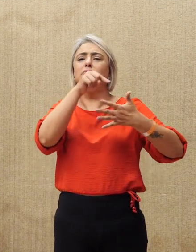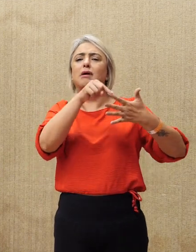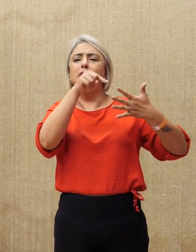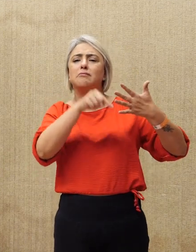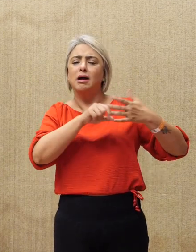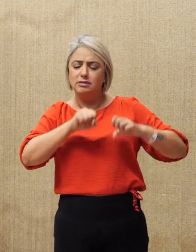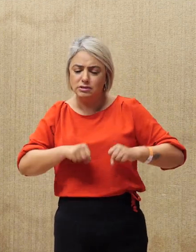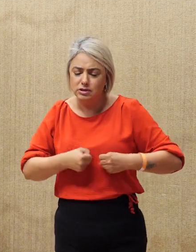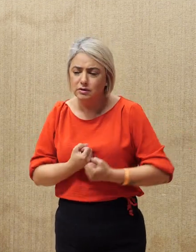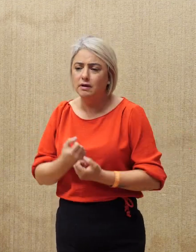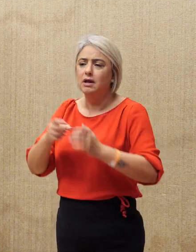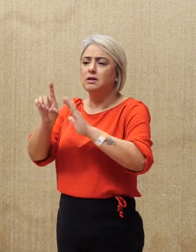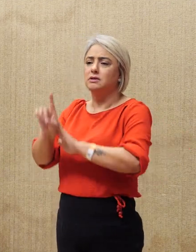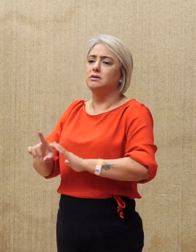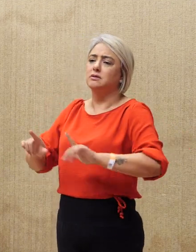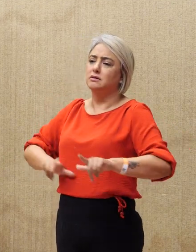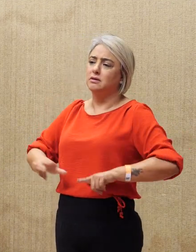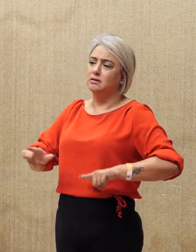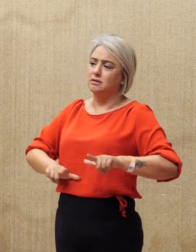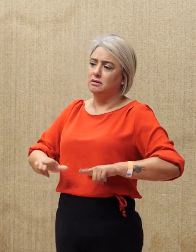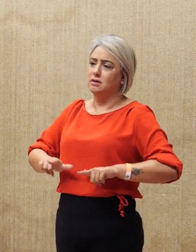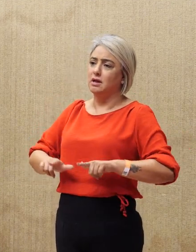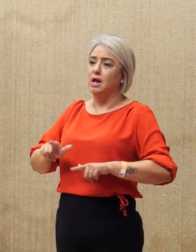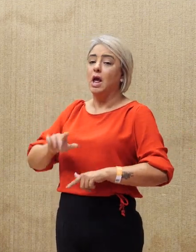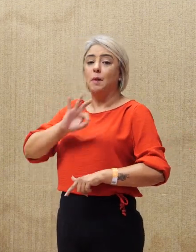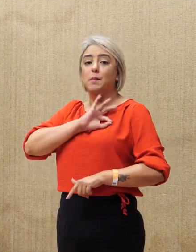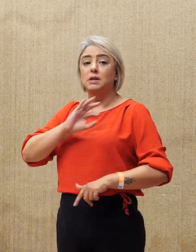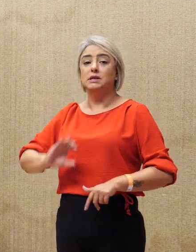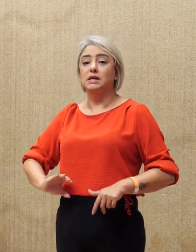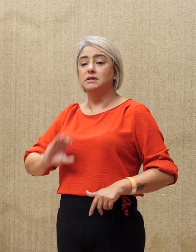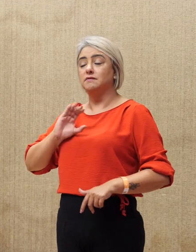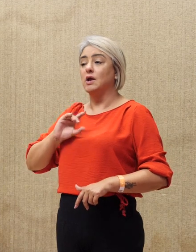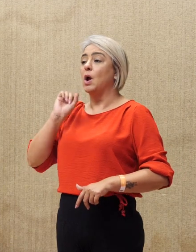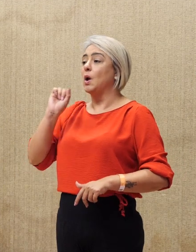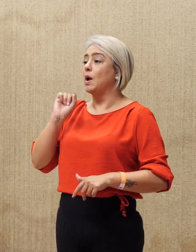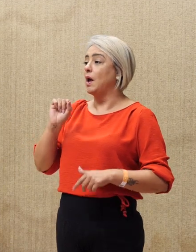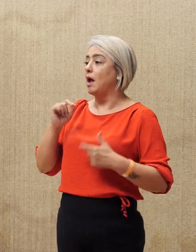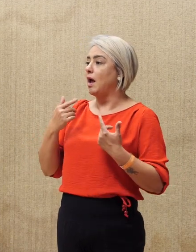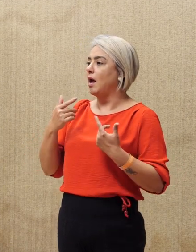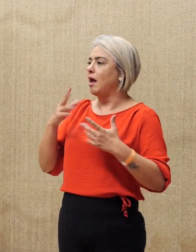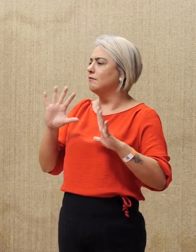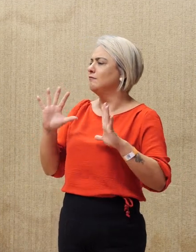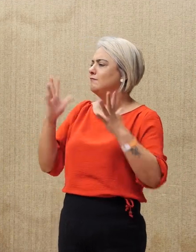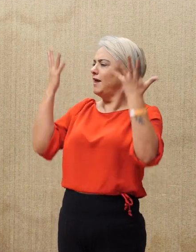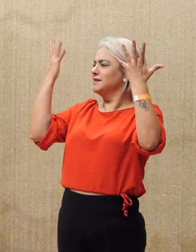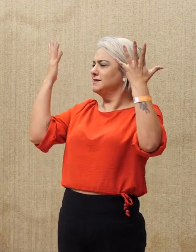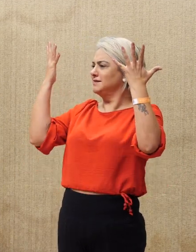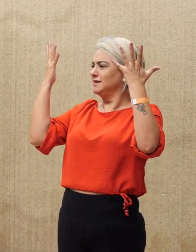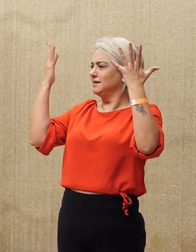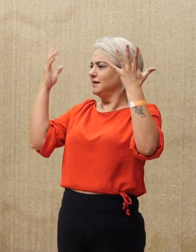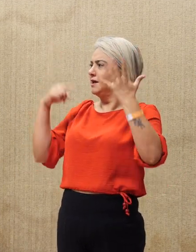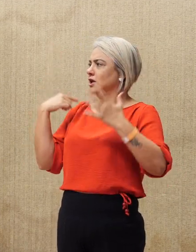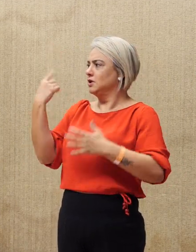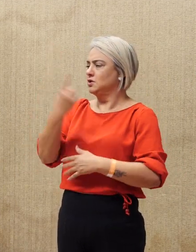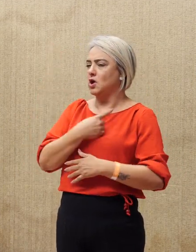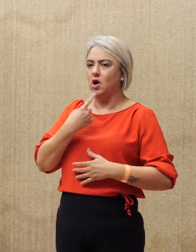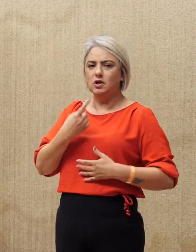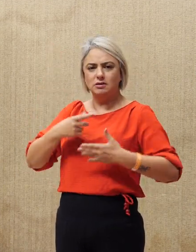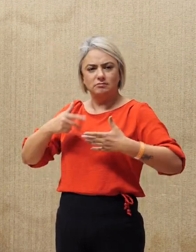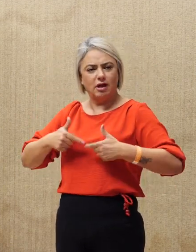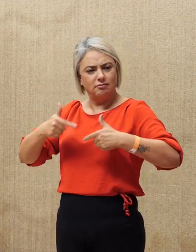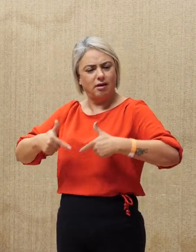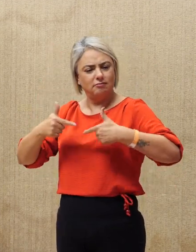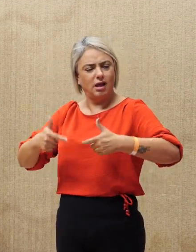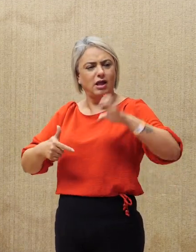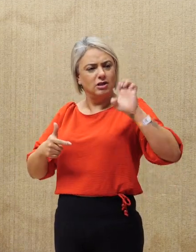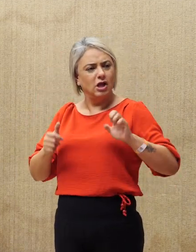de defesa de direitos dos trabalhadores policiais e civis. E aquilo que era para ser a grande festa nossa, militantes de